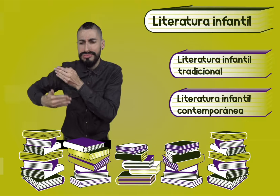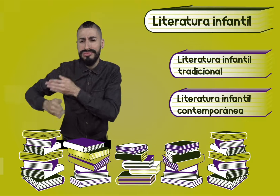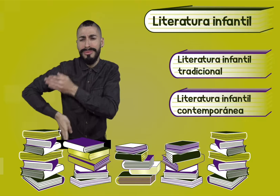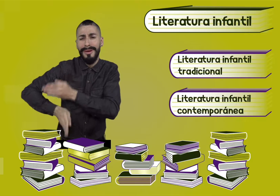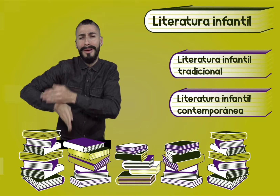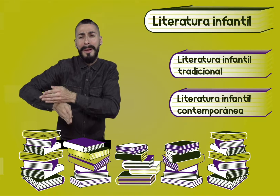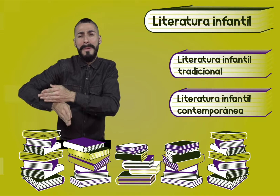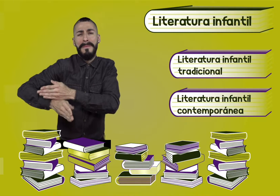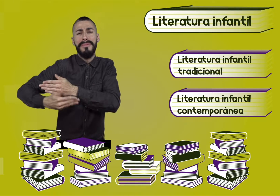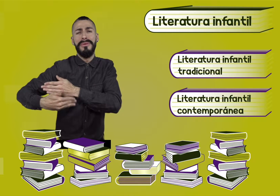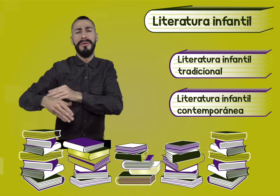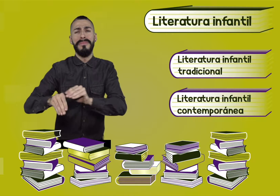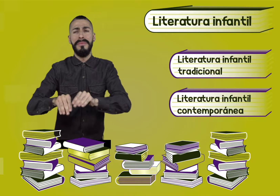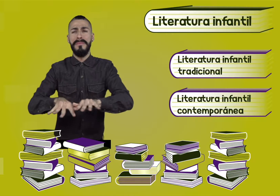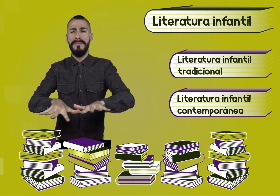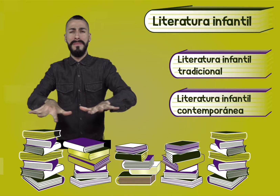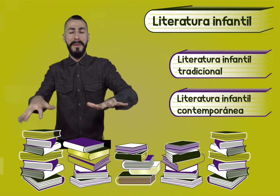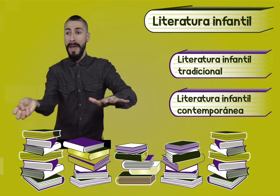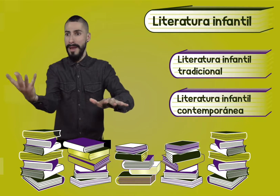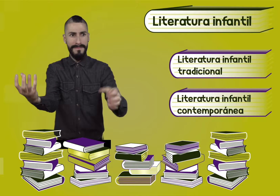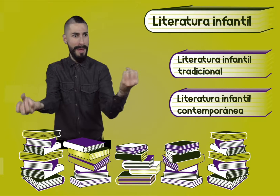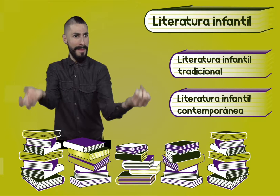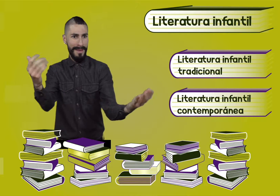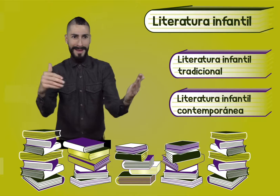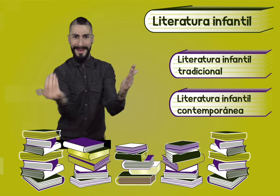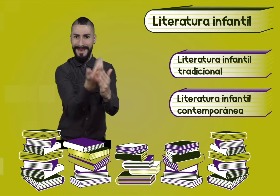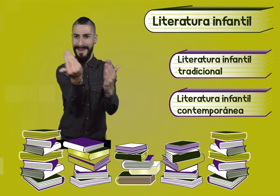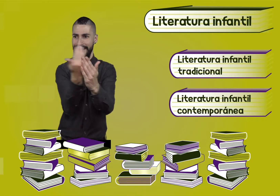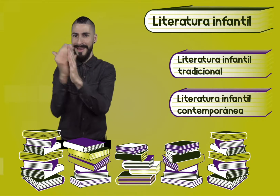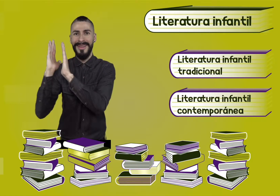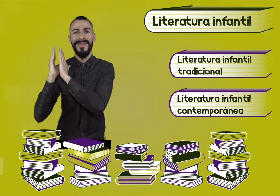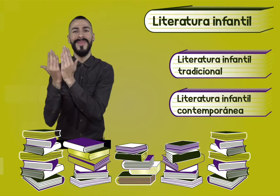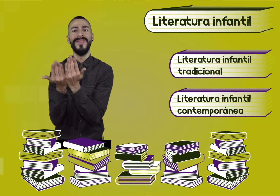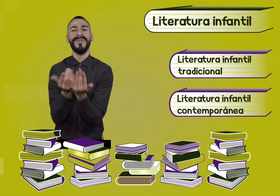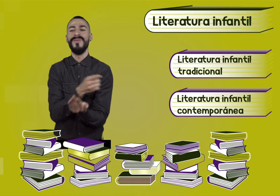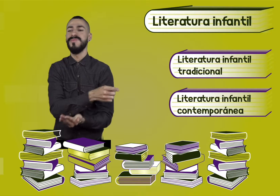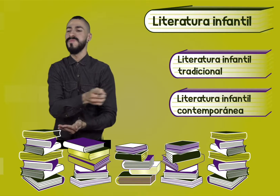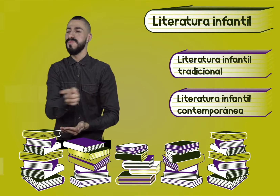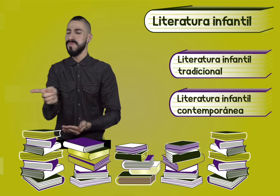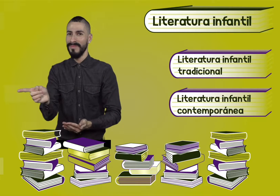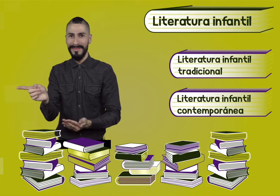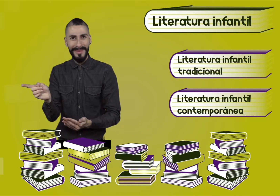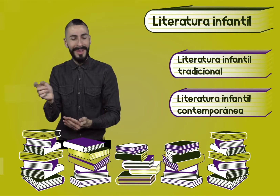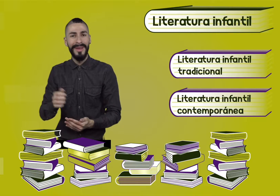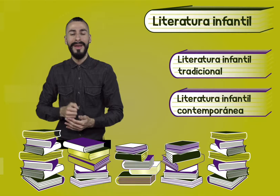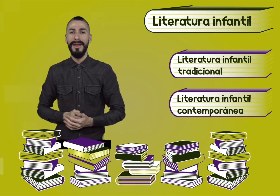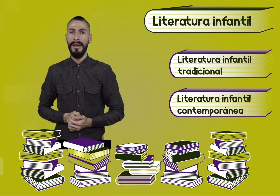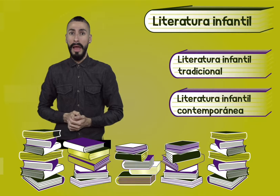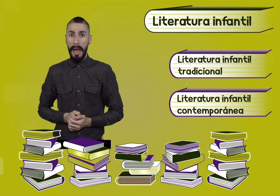siglo XVII, que son conocidos hoy en día y de aquellas historias nuevas que se han venido creando.